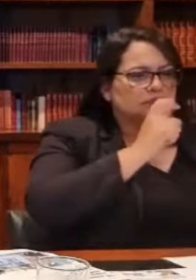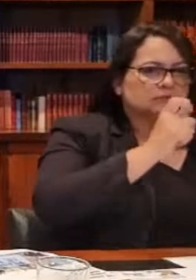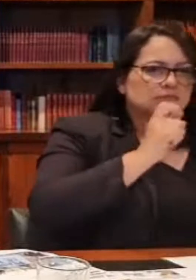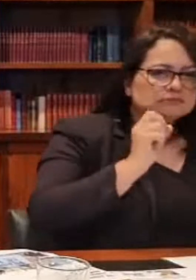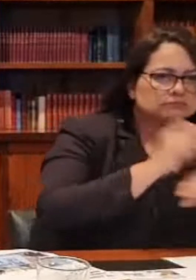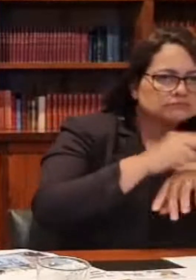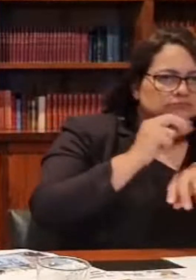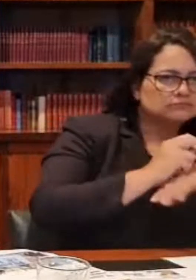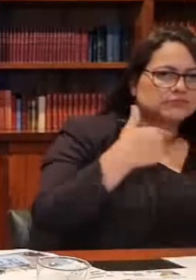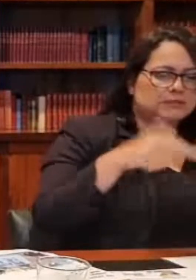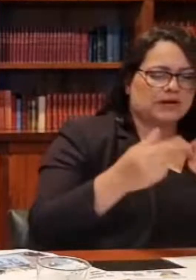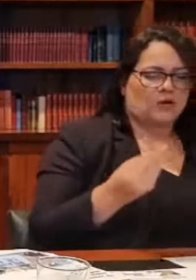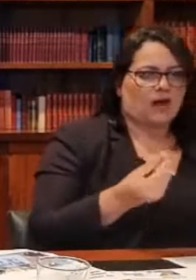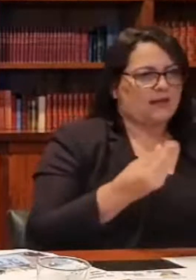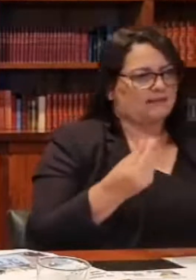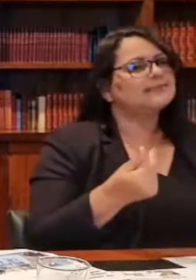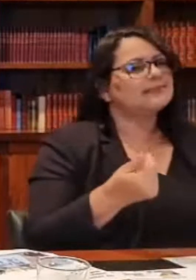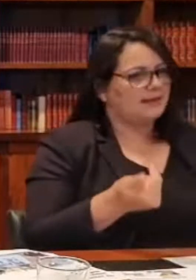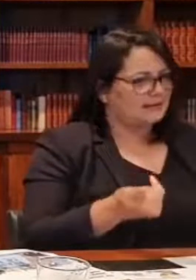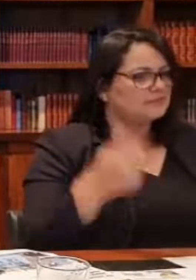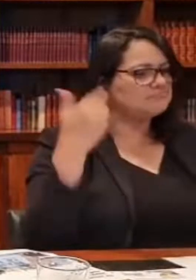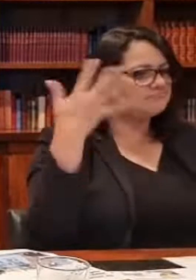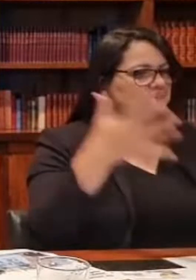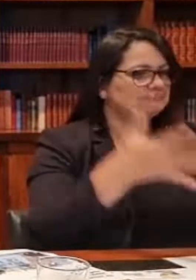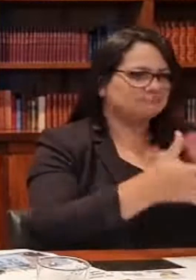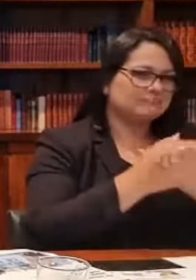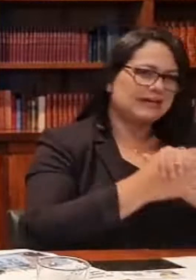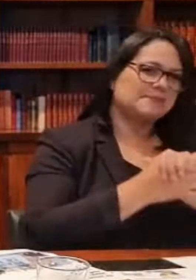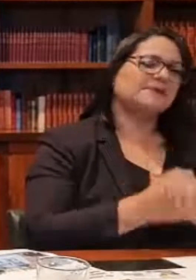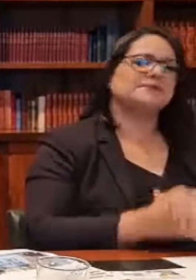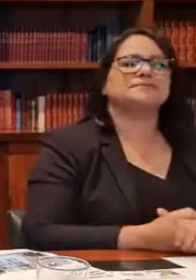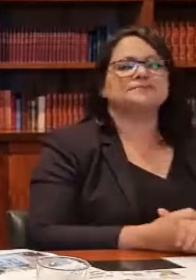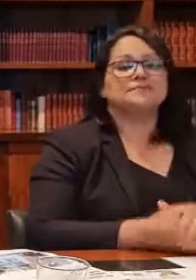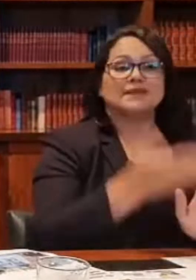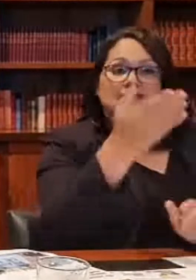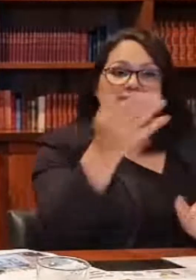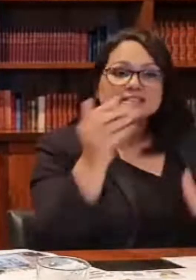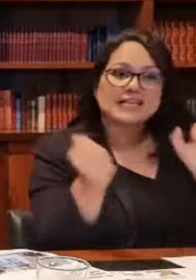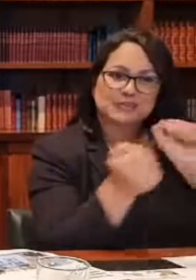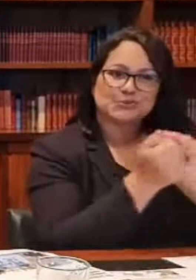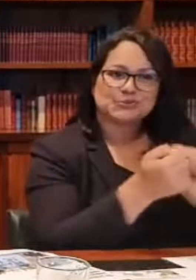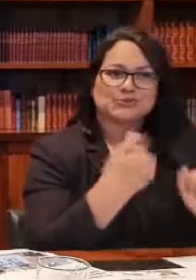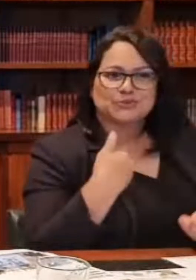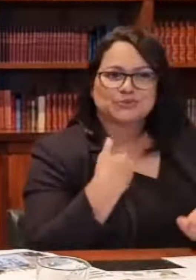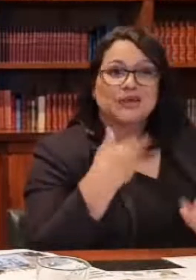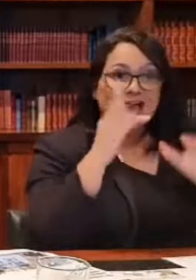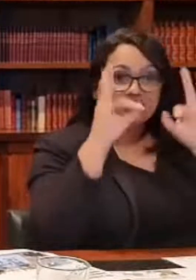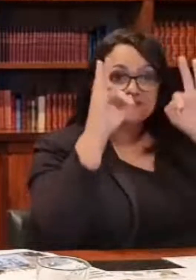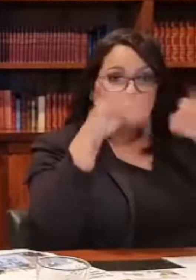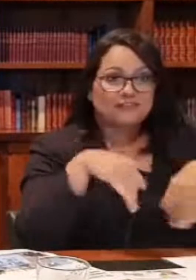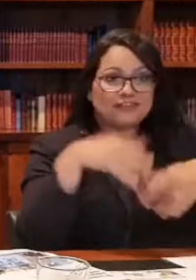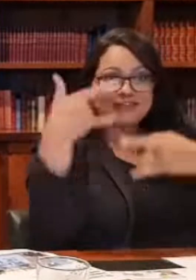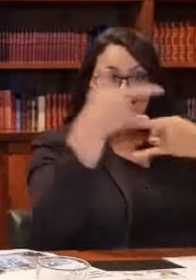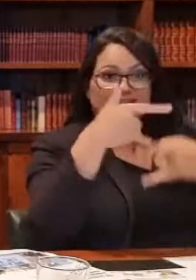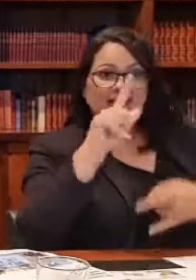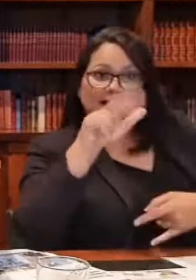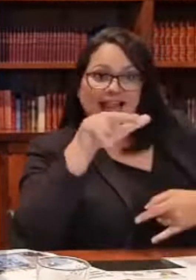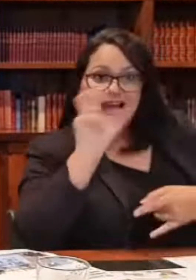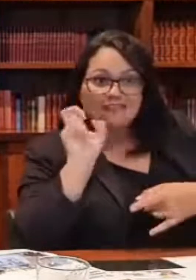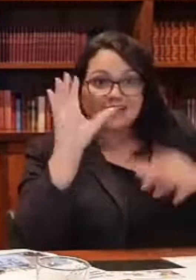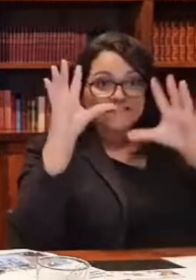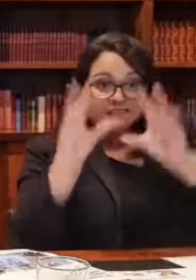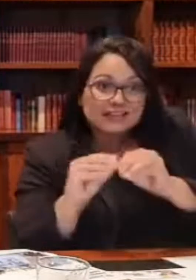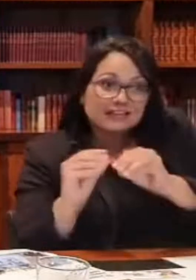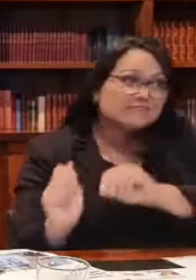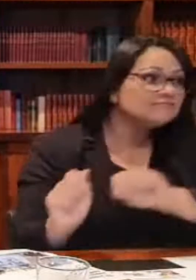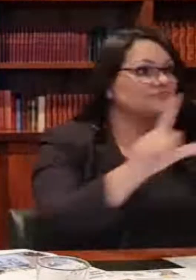trabalhar na TV Jovem Pan. Parabéns. E você, né, que está me acompanhando, quando acabar aqui nossa live, vai